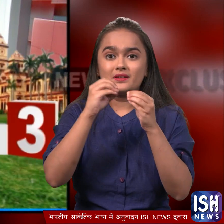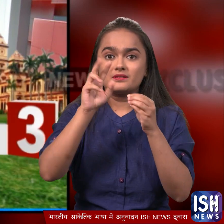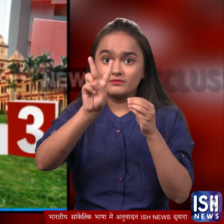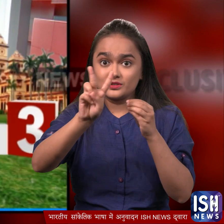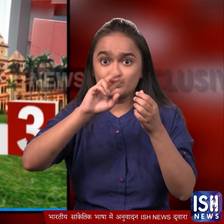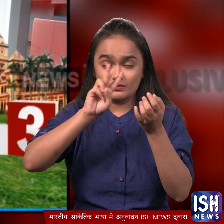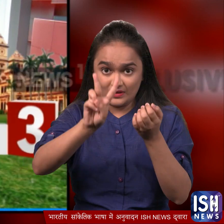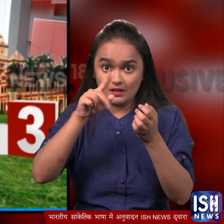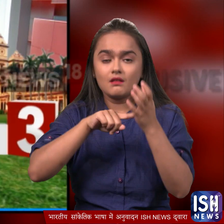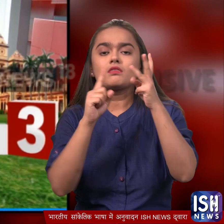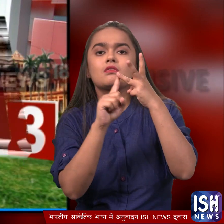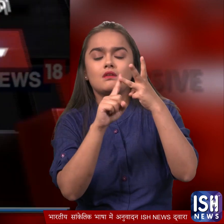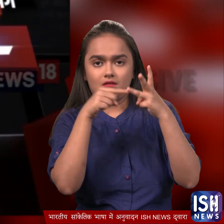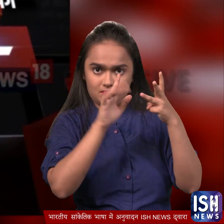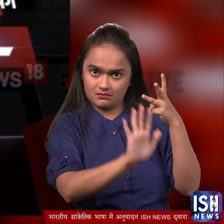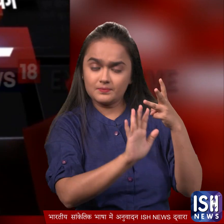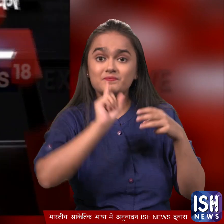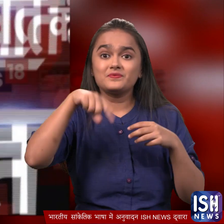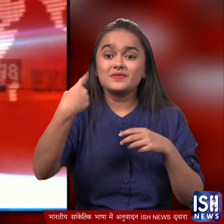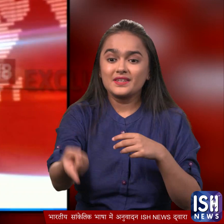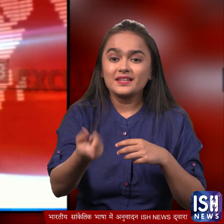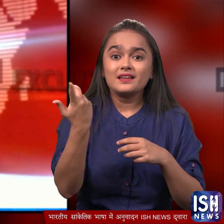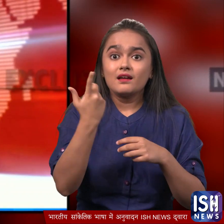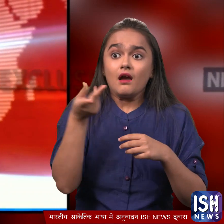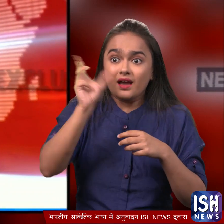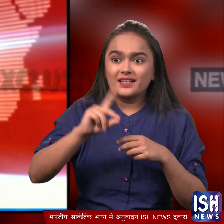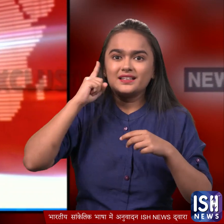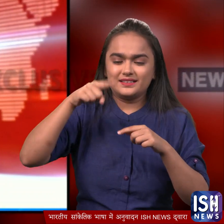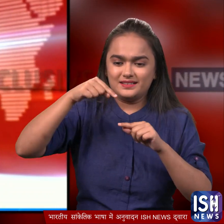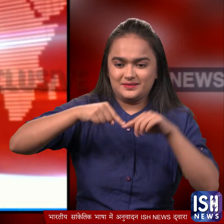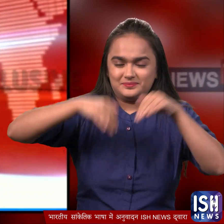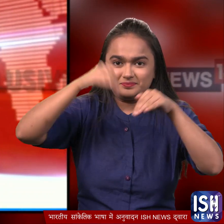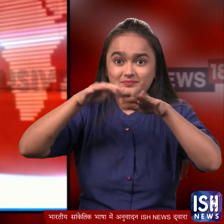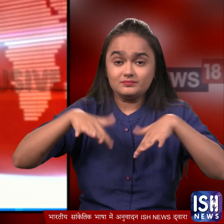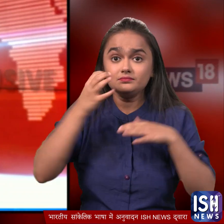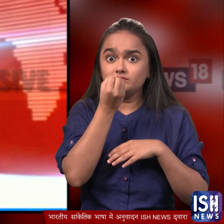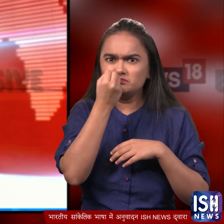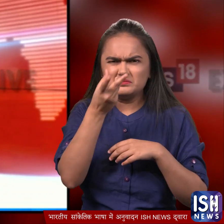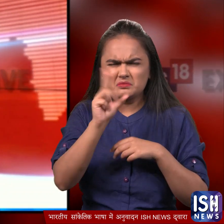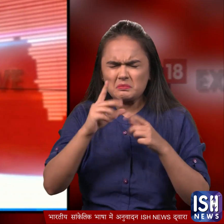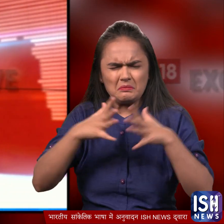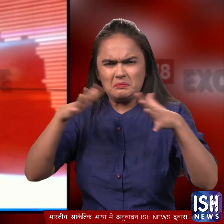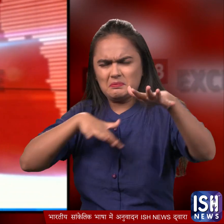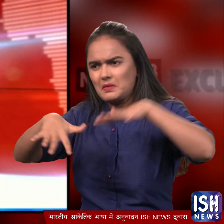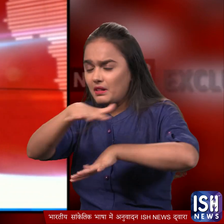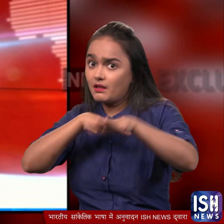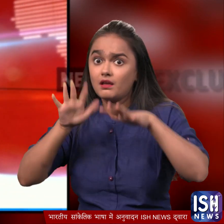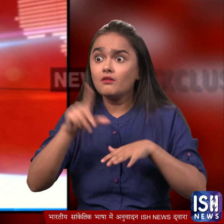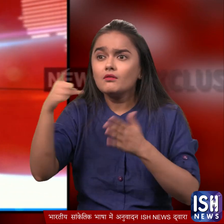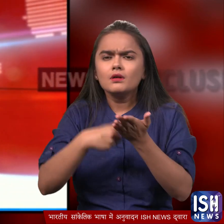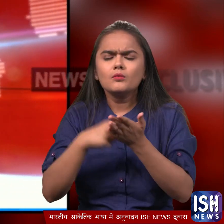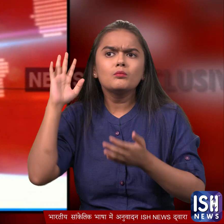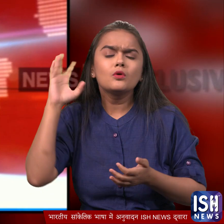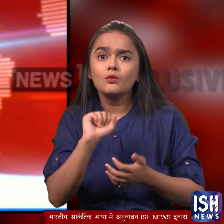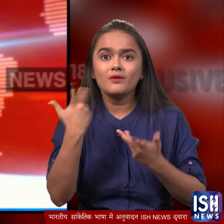हिंदू विश्वविद्यालय तीसरे नंबर पर रहा। उत्तर प्रदेश में अगले साल होने वाले विधानसभा चुनाव पर बीजेपी ने बड़ा प्लान किया है। न्यूज़ 18 की